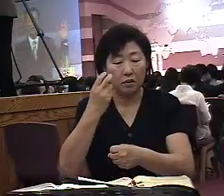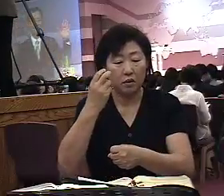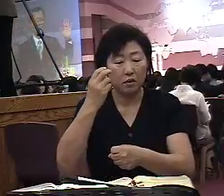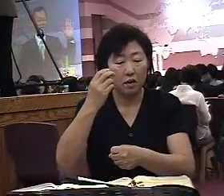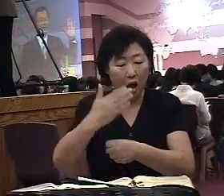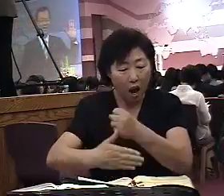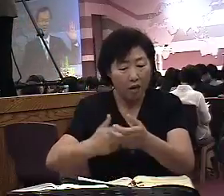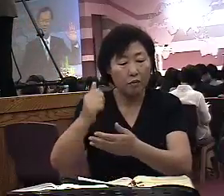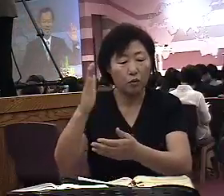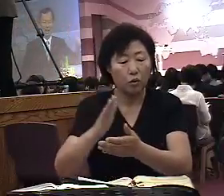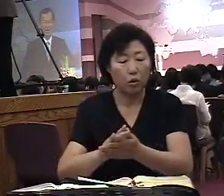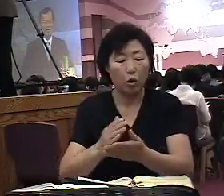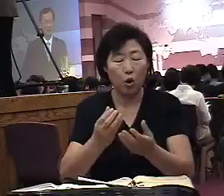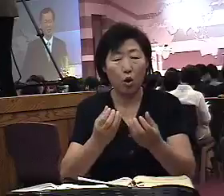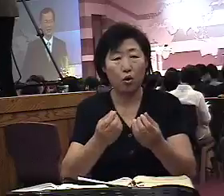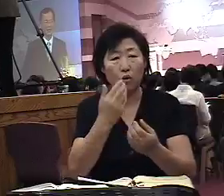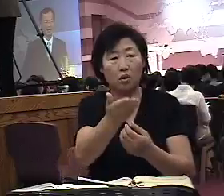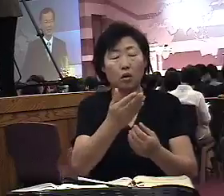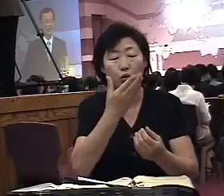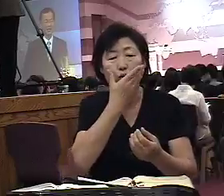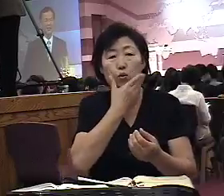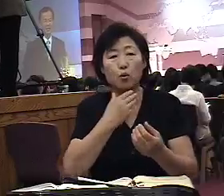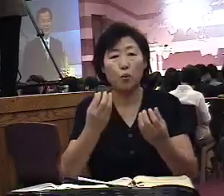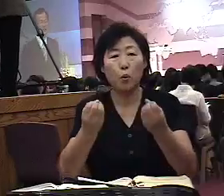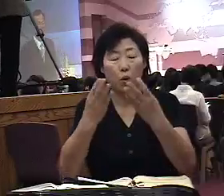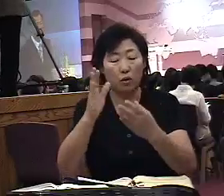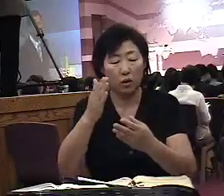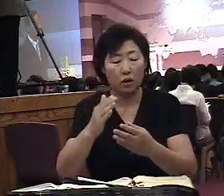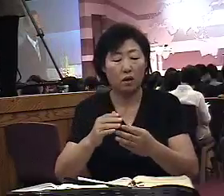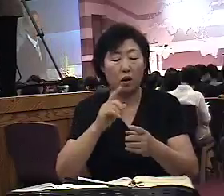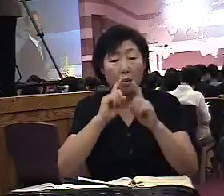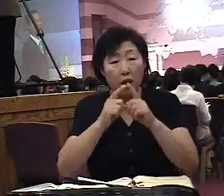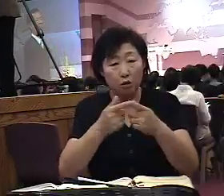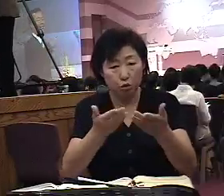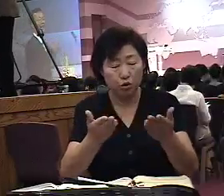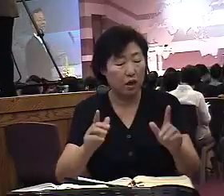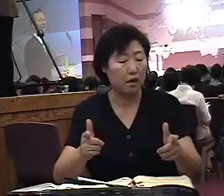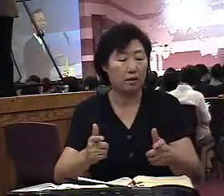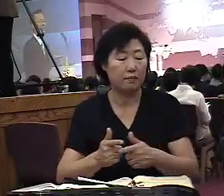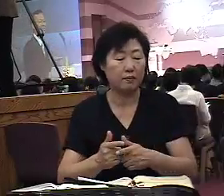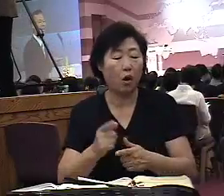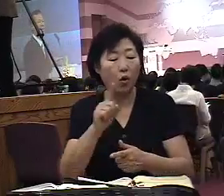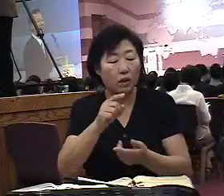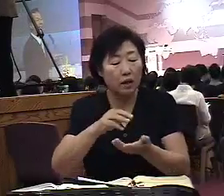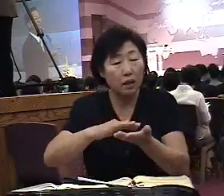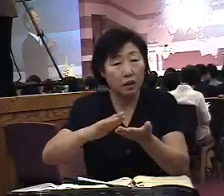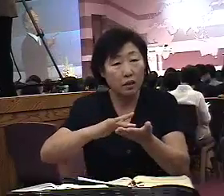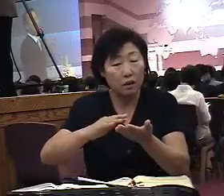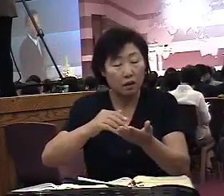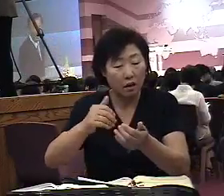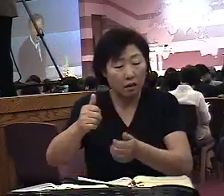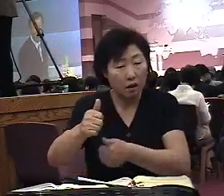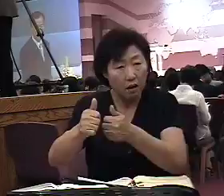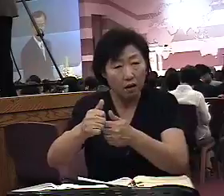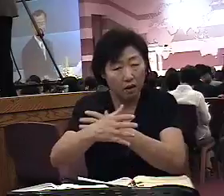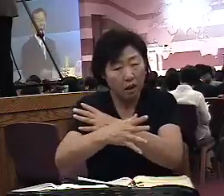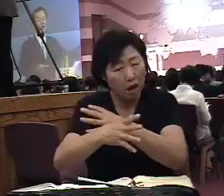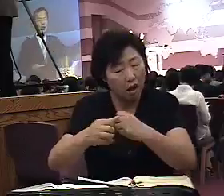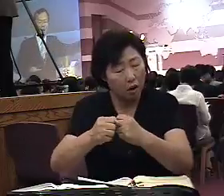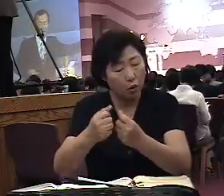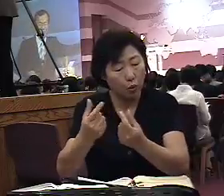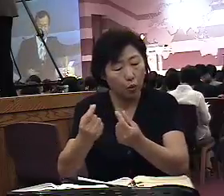축복하리라고 말씀을 하시지 않았습니다. 그것은 어떠한 계산이 따르는 계약과 같은